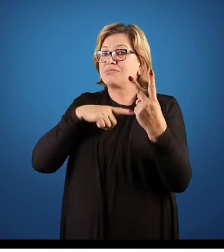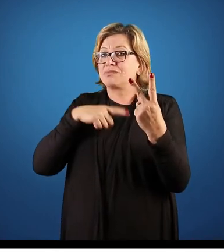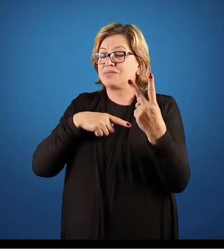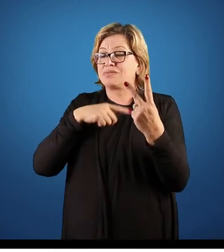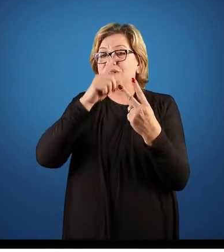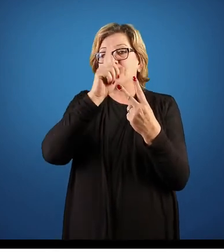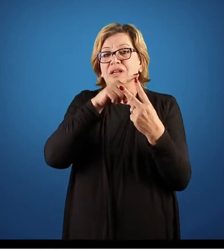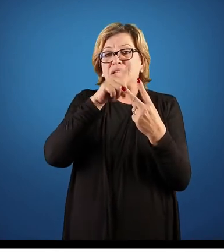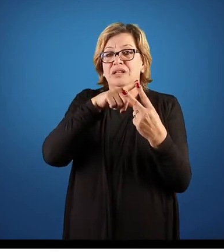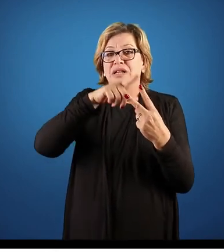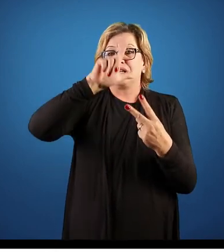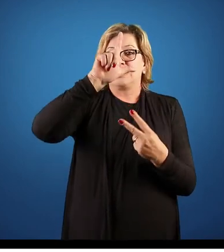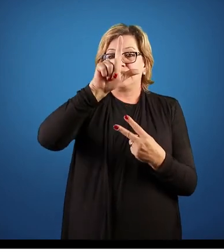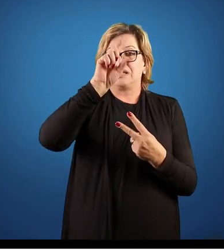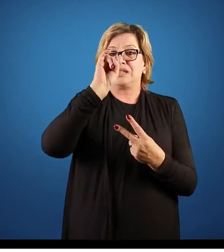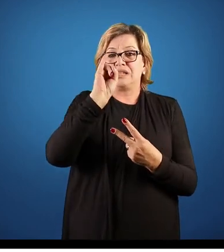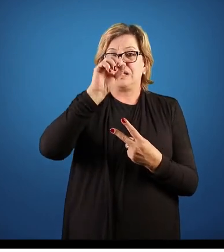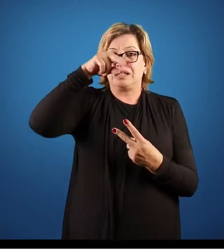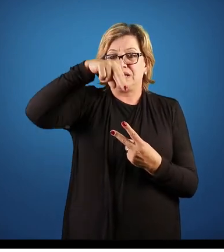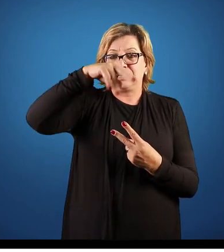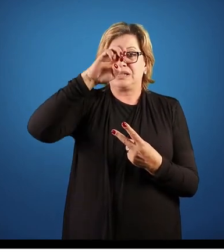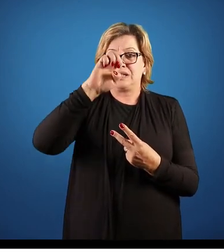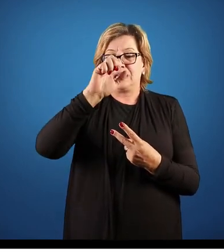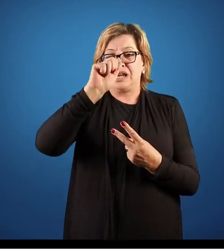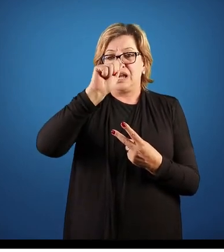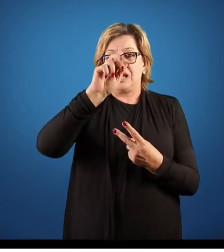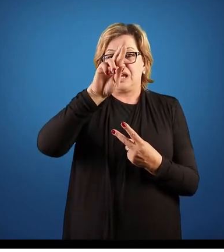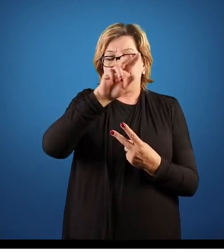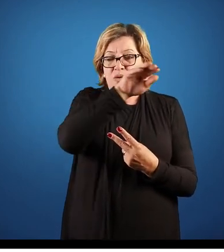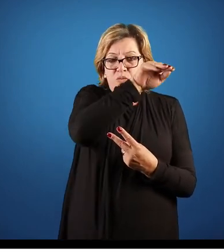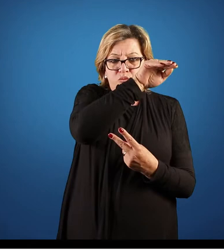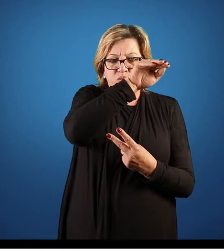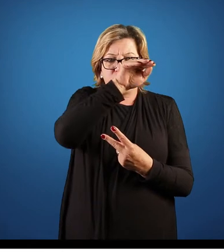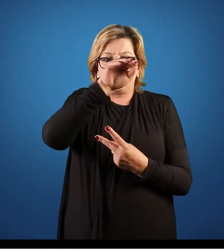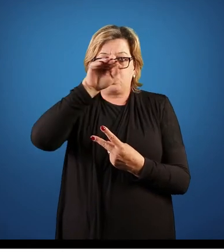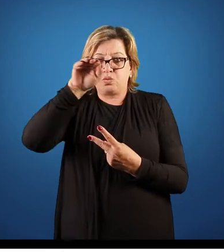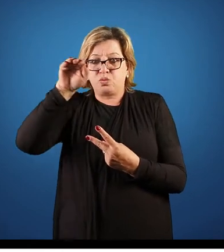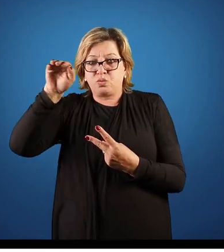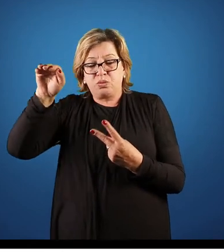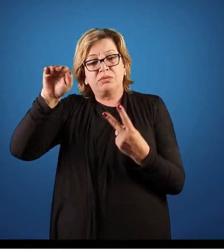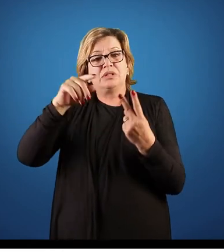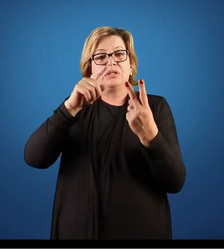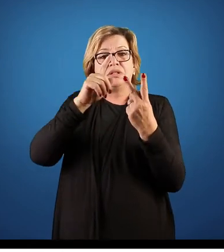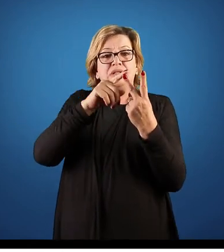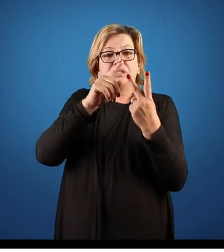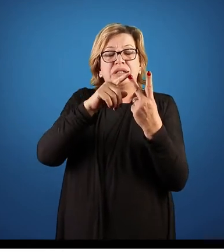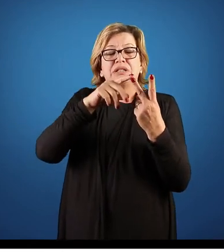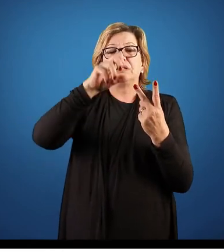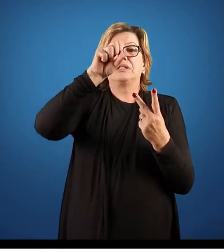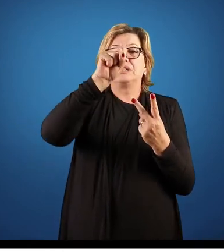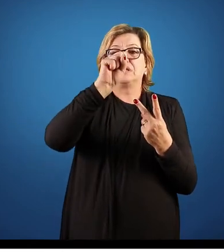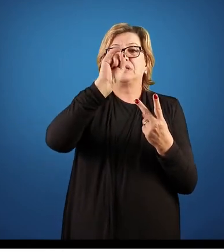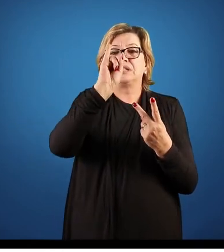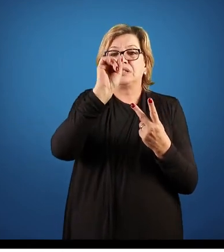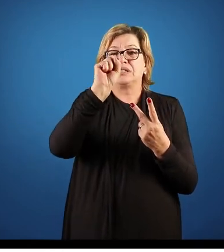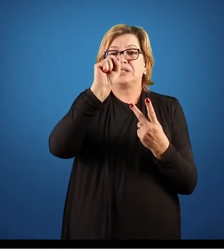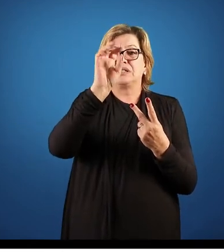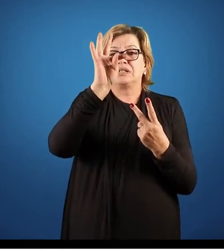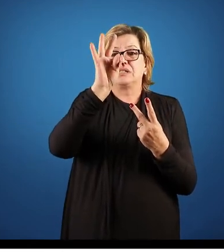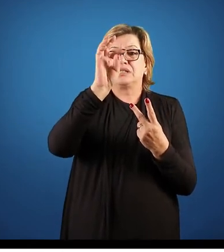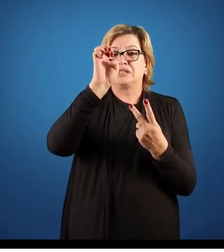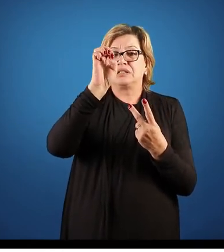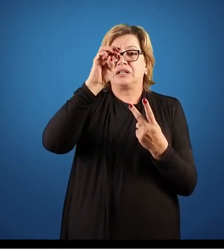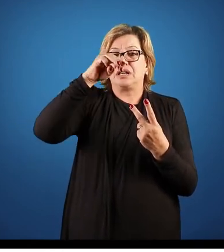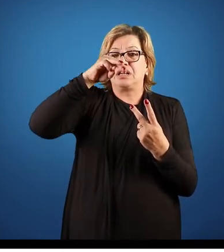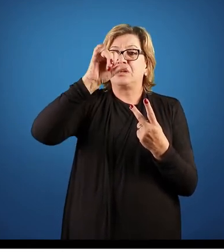o pensamento linear que eu penso que estou numa linha e visualizando eu posso tentar na forma sistêmica e que é sistêmico eu vejo que